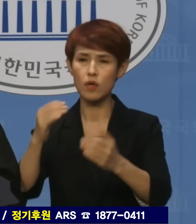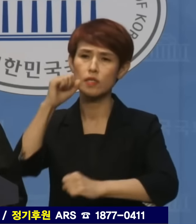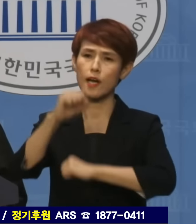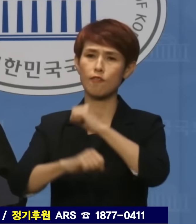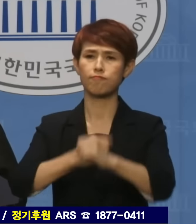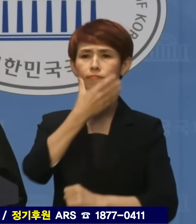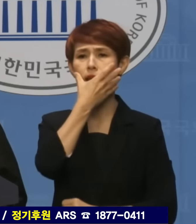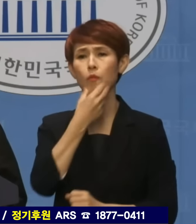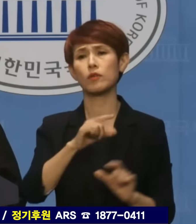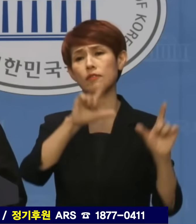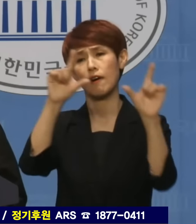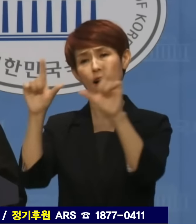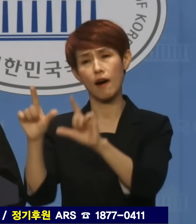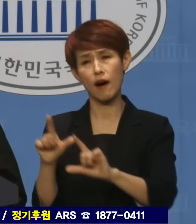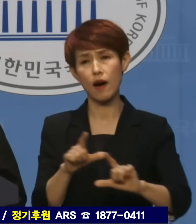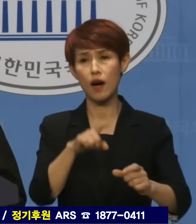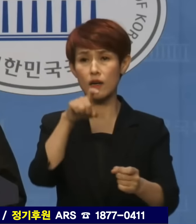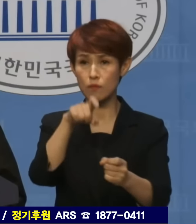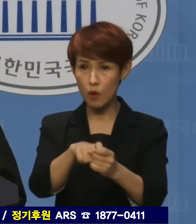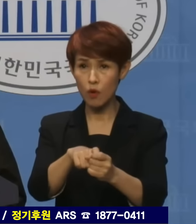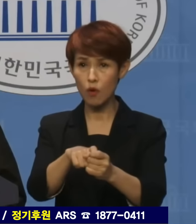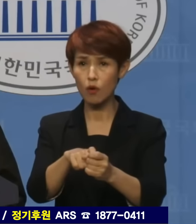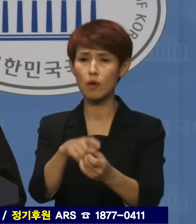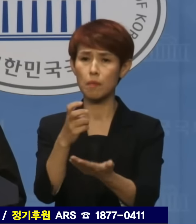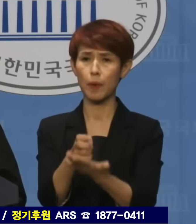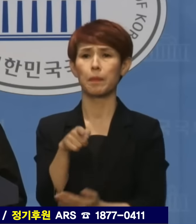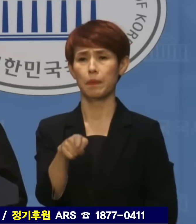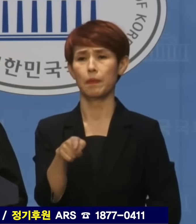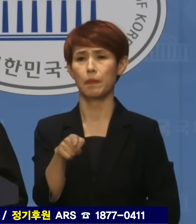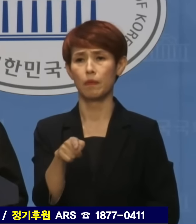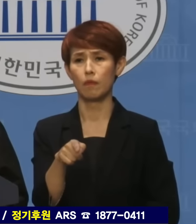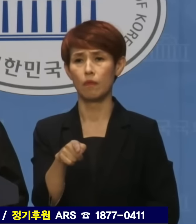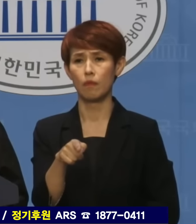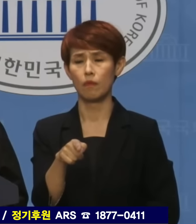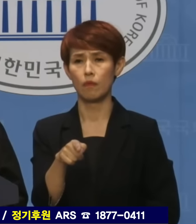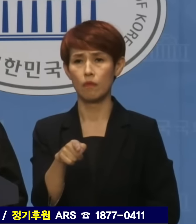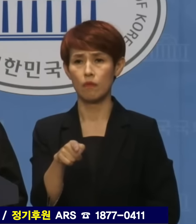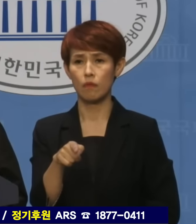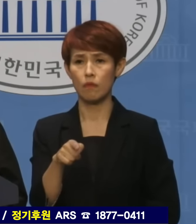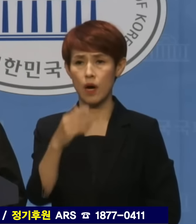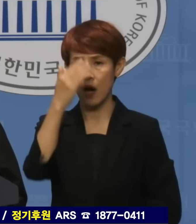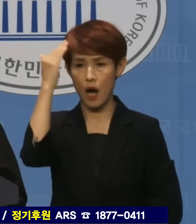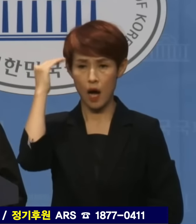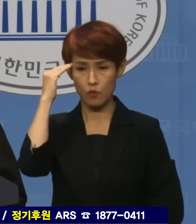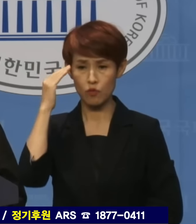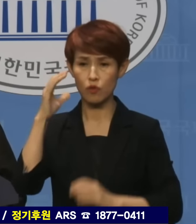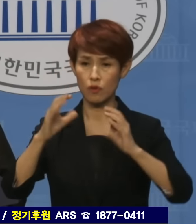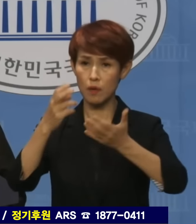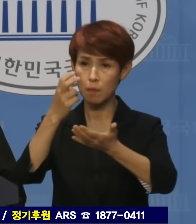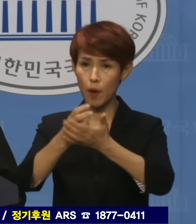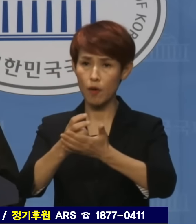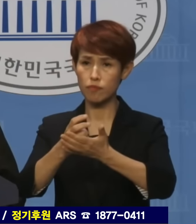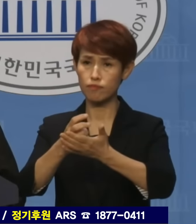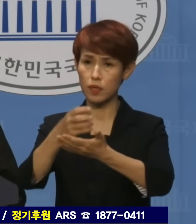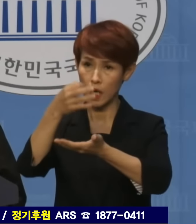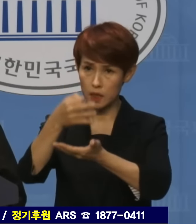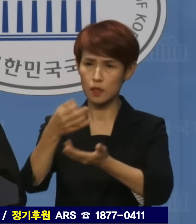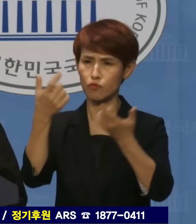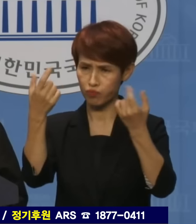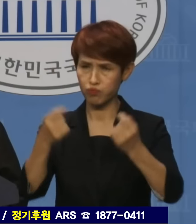자유롭고 행복한 삶을 이루어나갈 수 있도록 하는 것입니다. 우리 대한민국 헌법이 지향하는